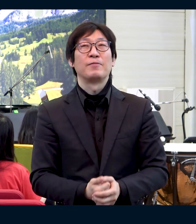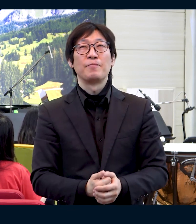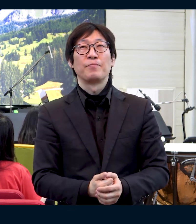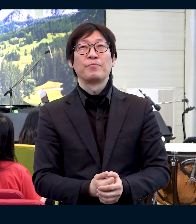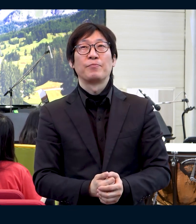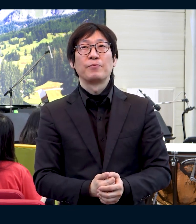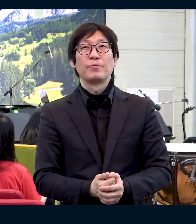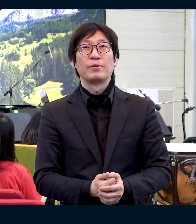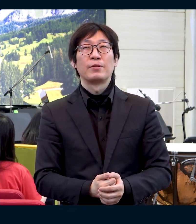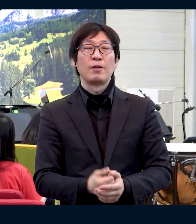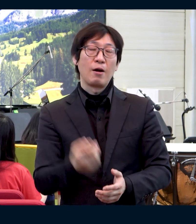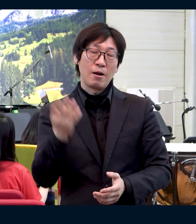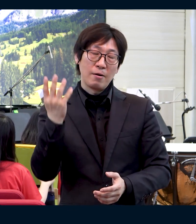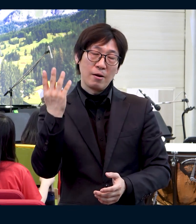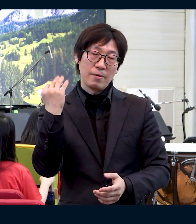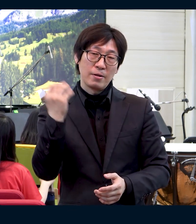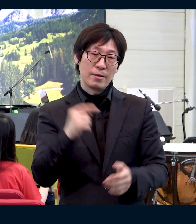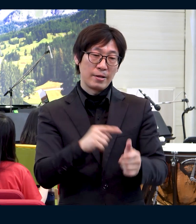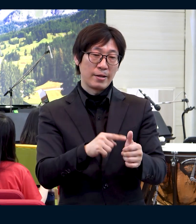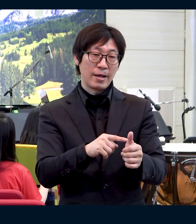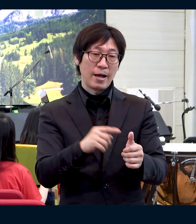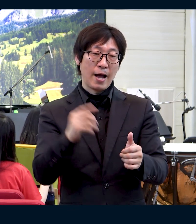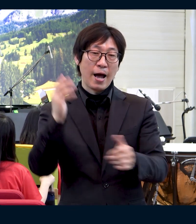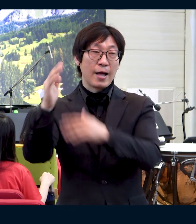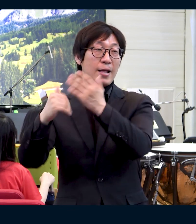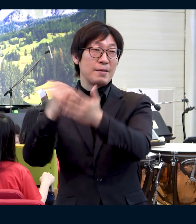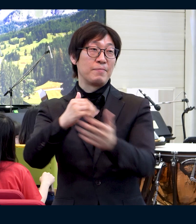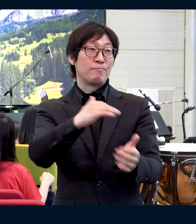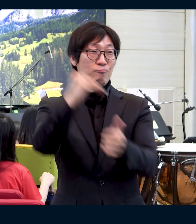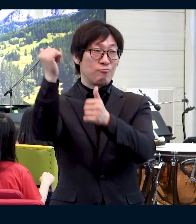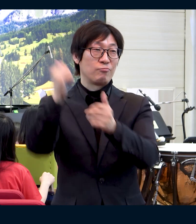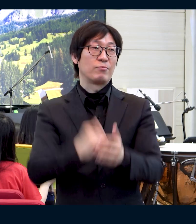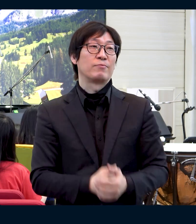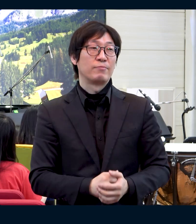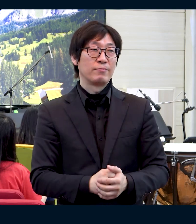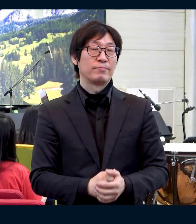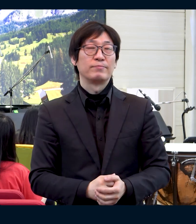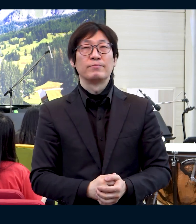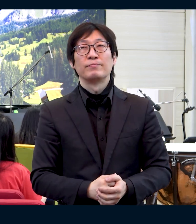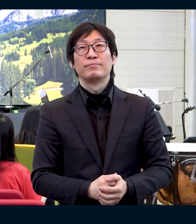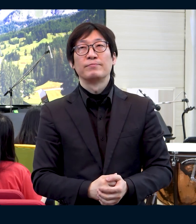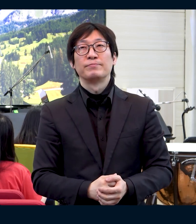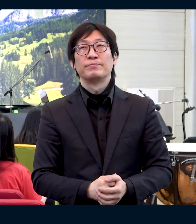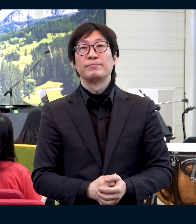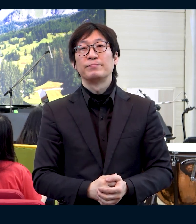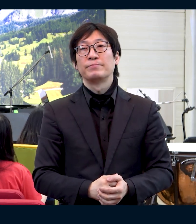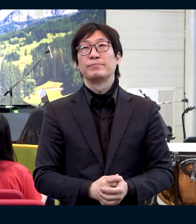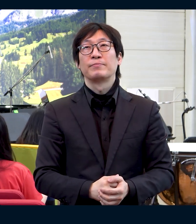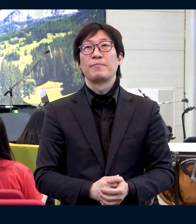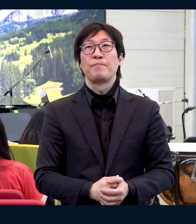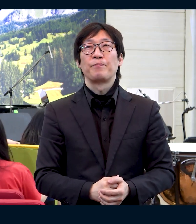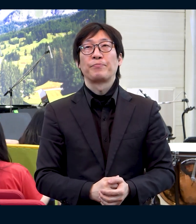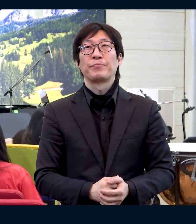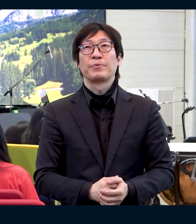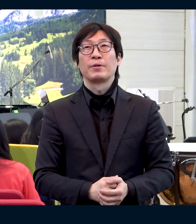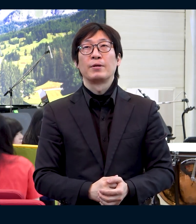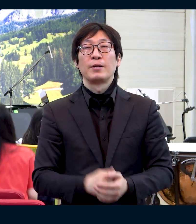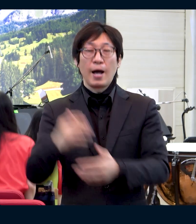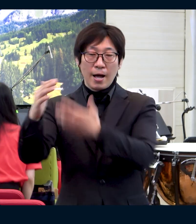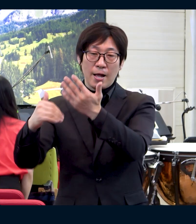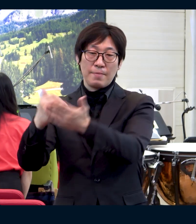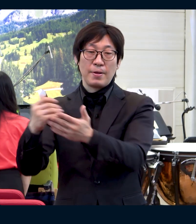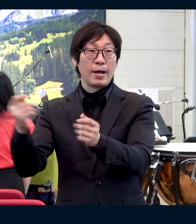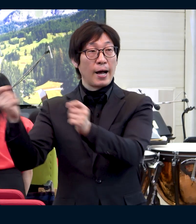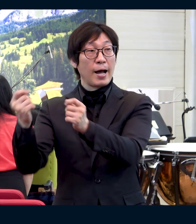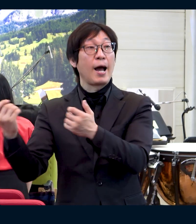그리고 그 아들은 얼마 전에 하나님의 부르심을 입었고요, 하나님 품에 내어드렸습니다. 지금 아들은 하나님의